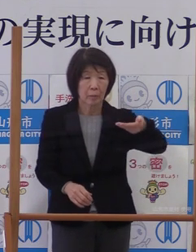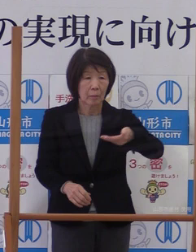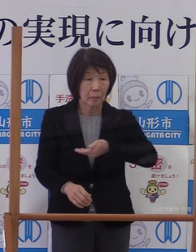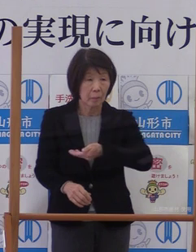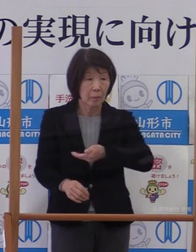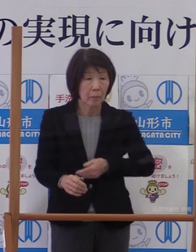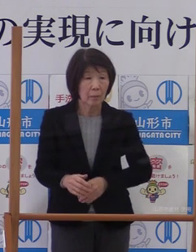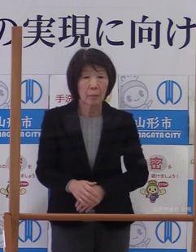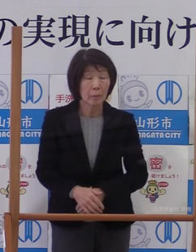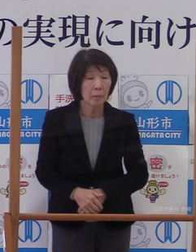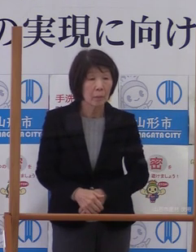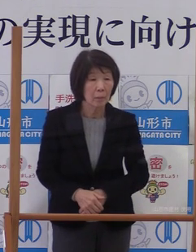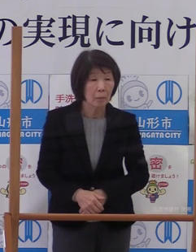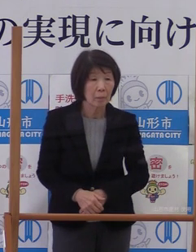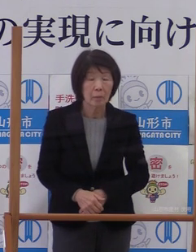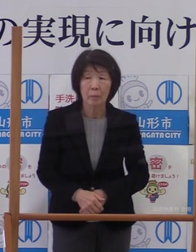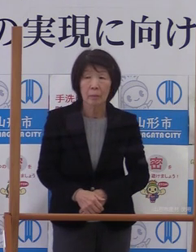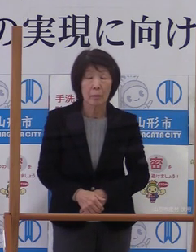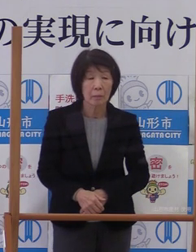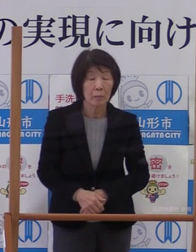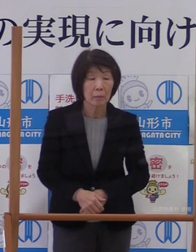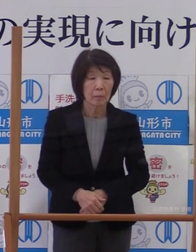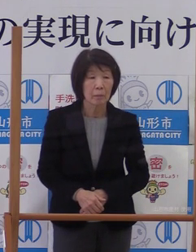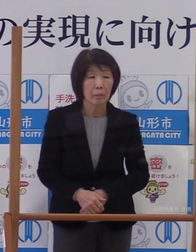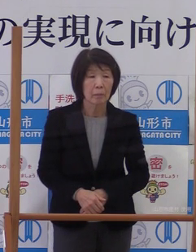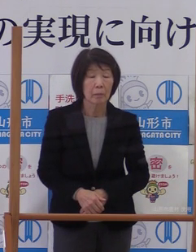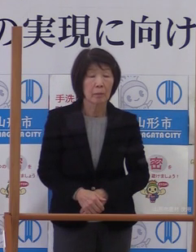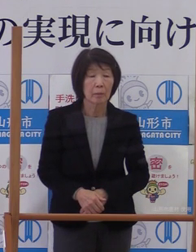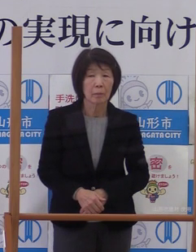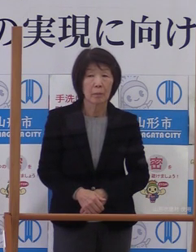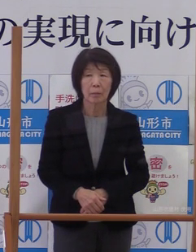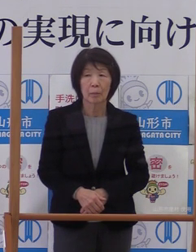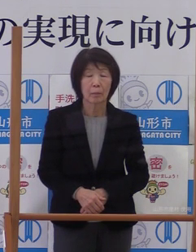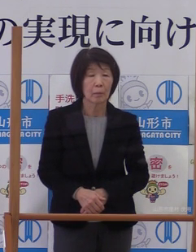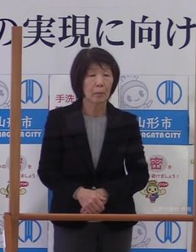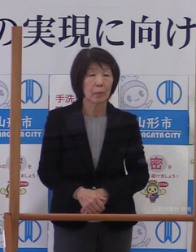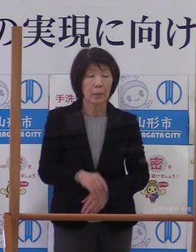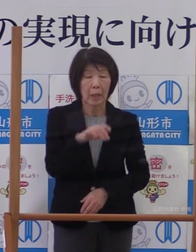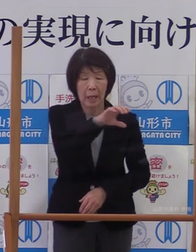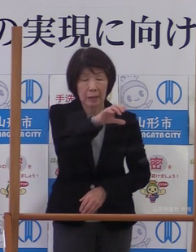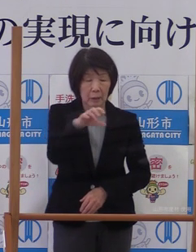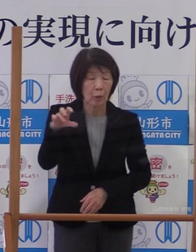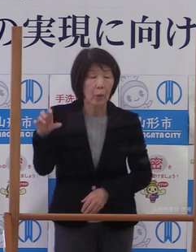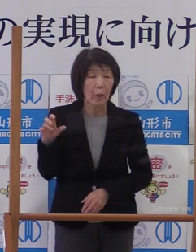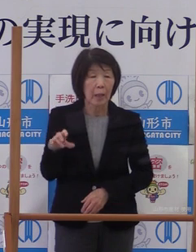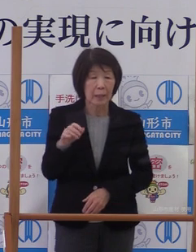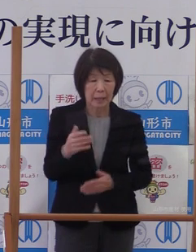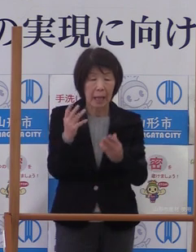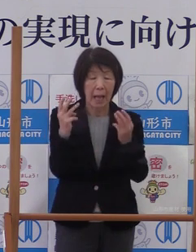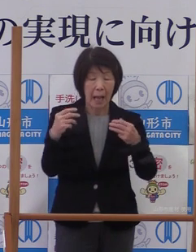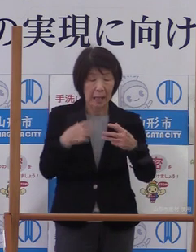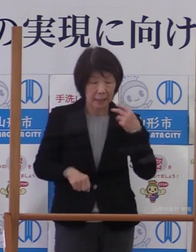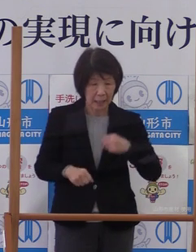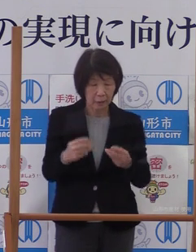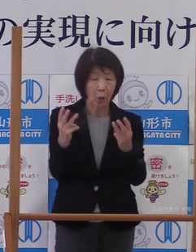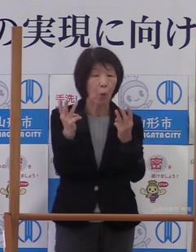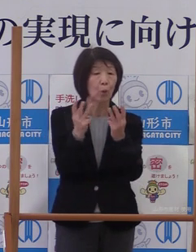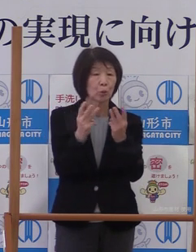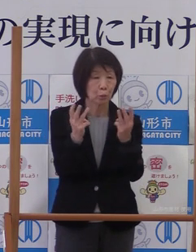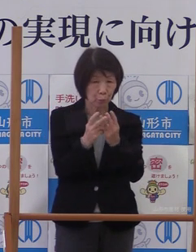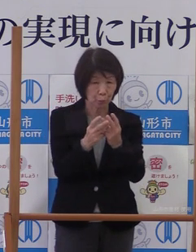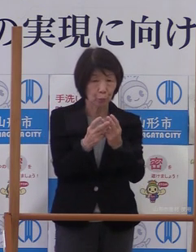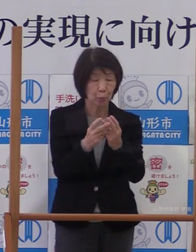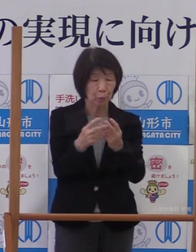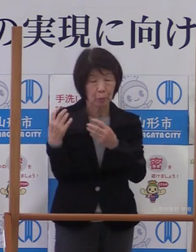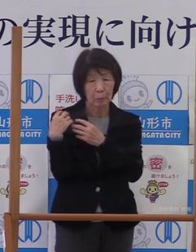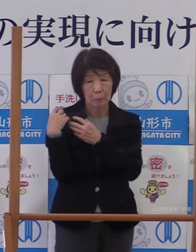ってのあるんですか？ はい、 双子例あり、周辺 市の、はい、もちろんそれぞれの生徒数などに応じてですね、